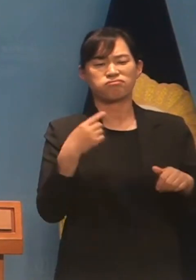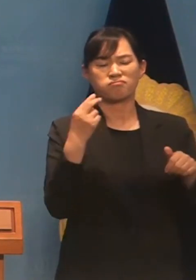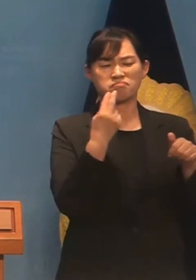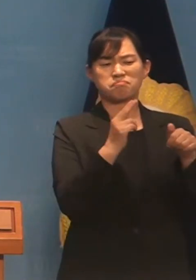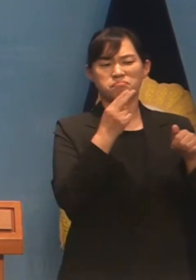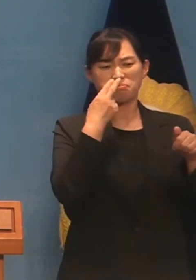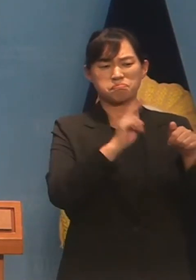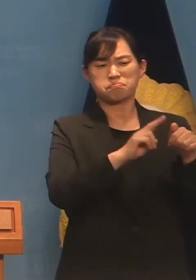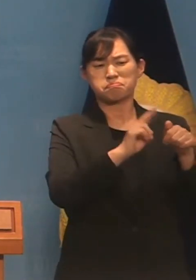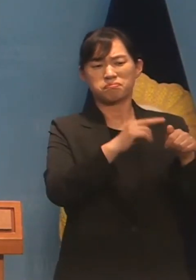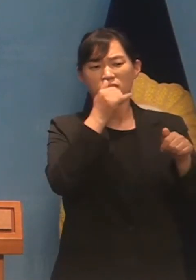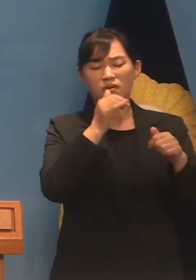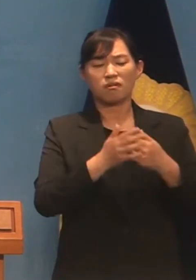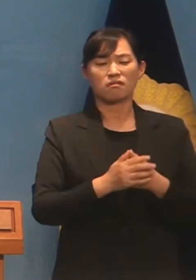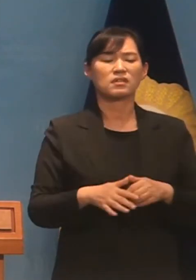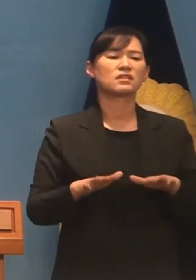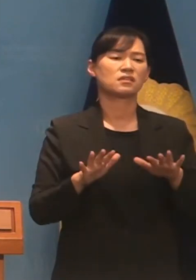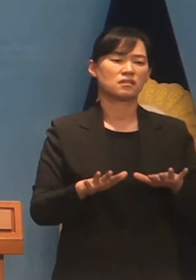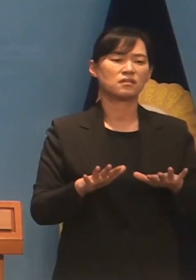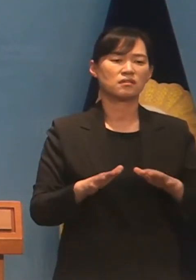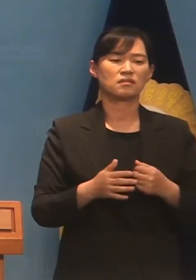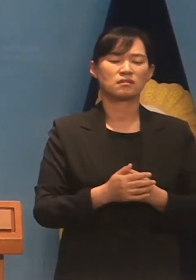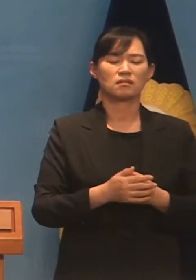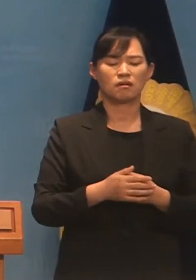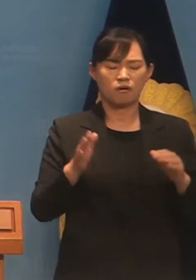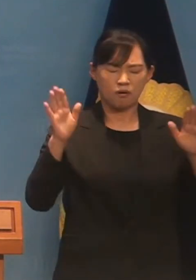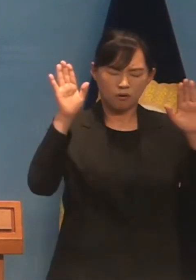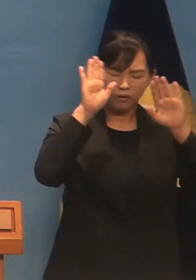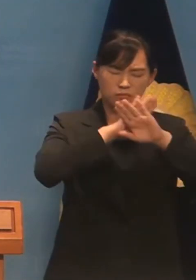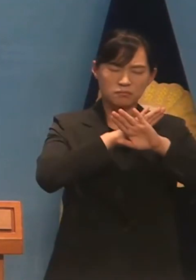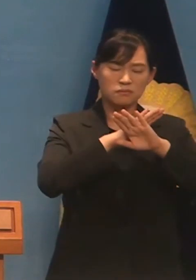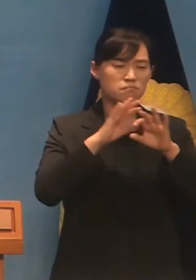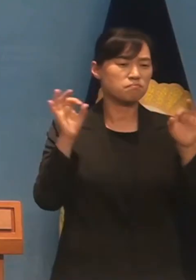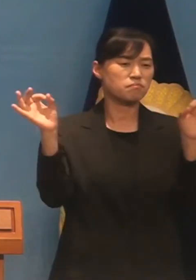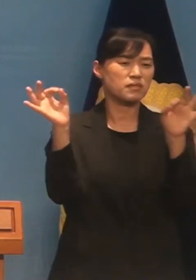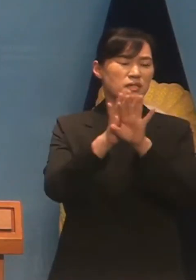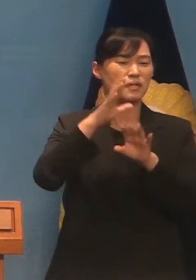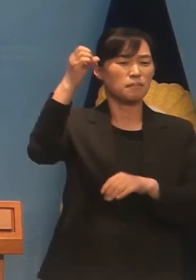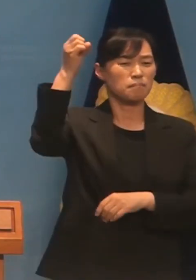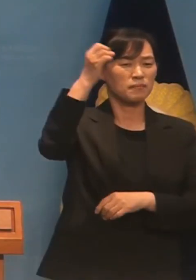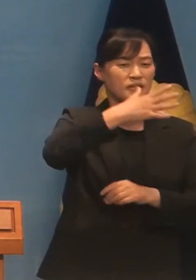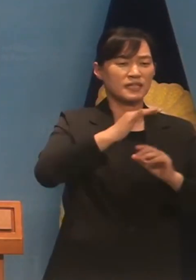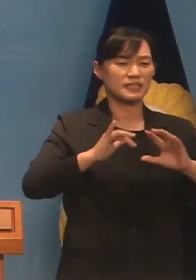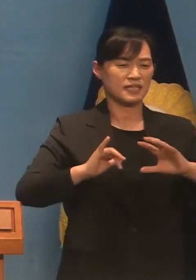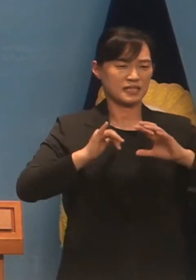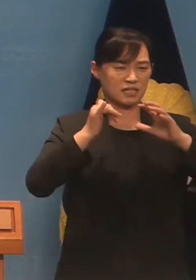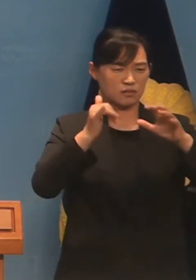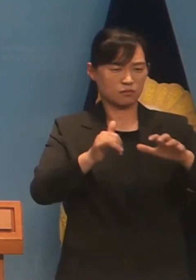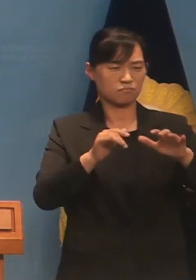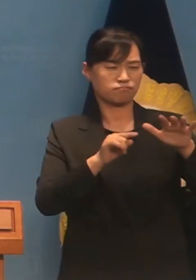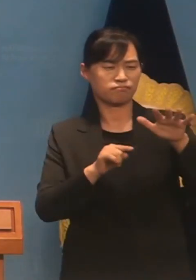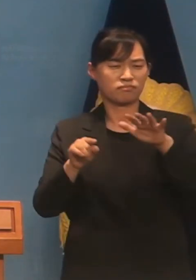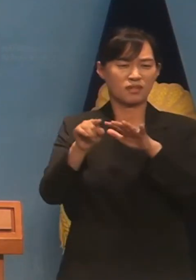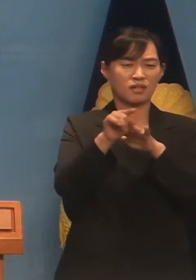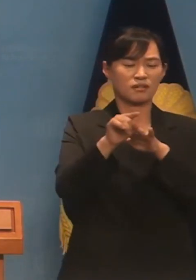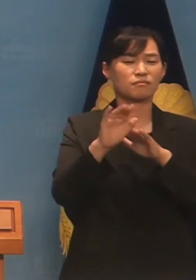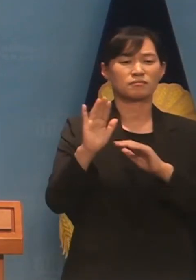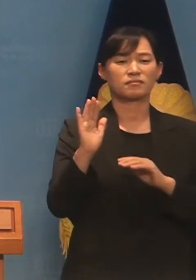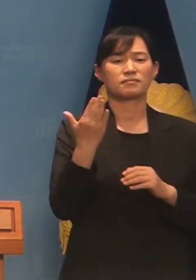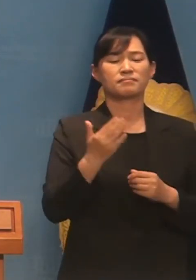있습니다. 이제 우리는 이 어둠을 걷어내고 빛의 세상으로 나아가야 합니다.